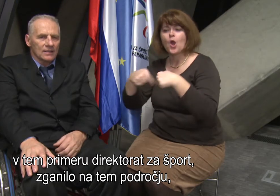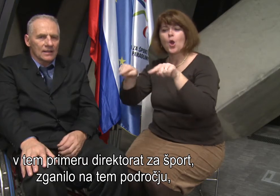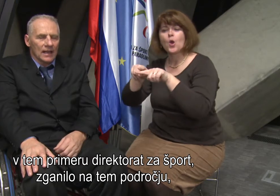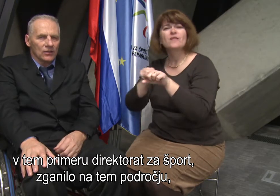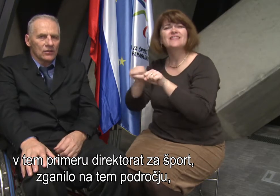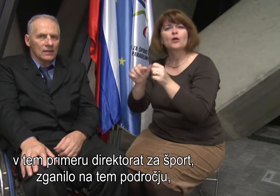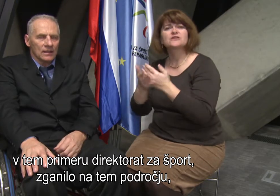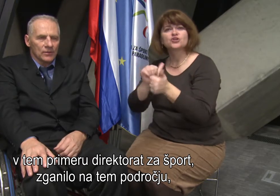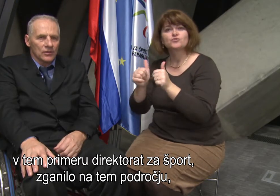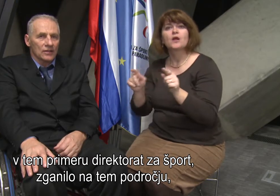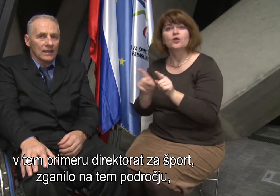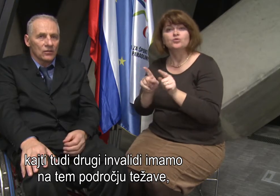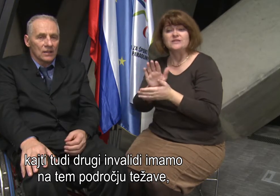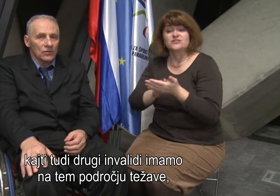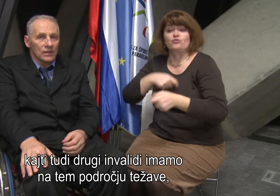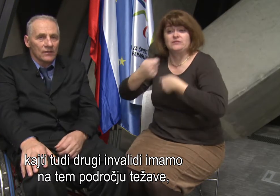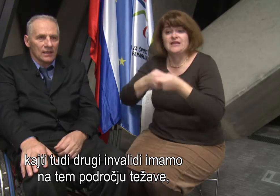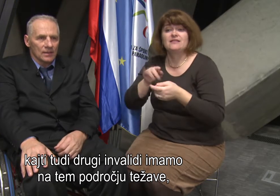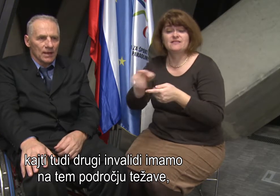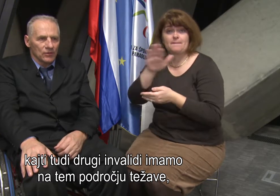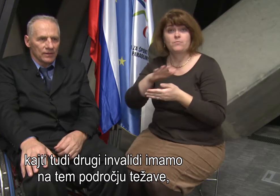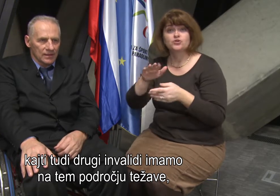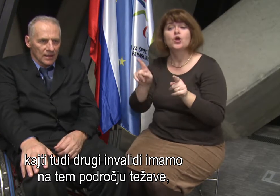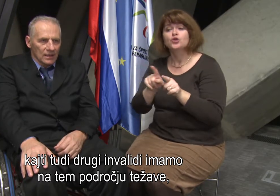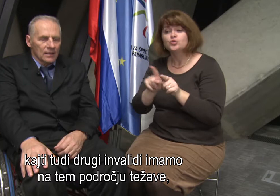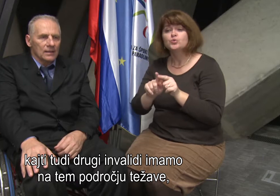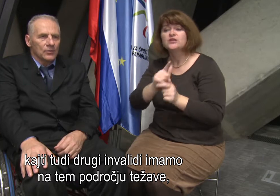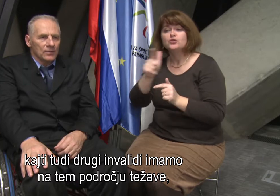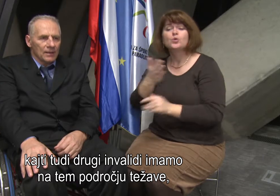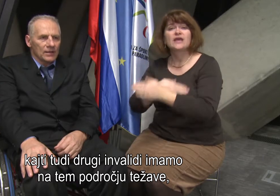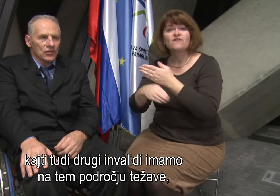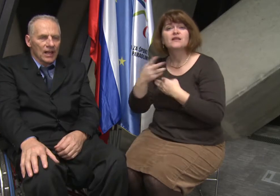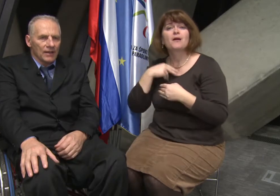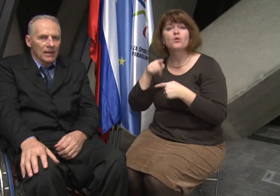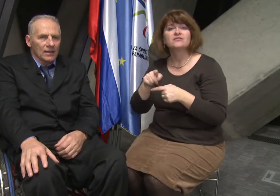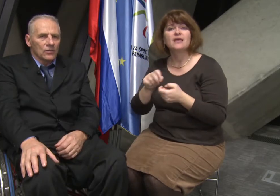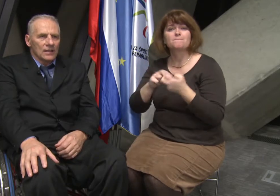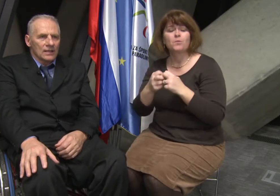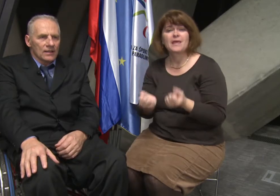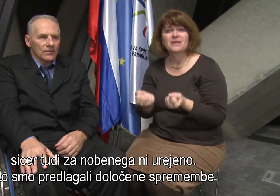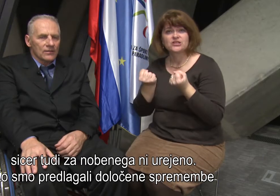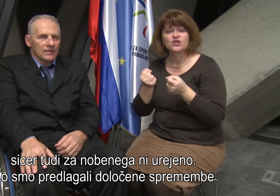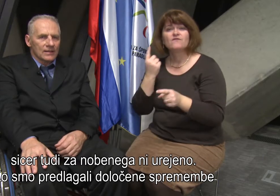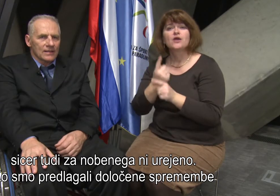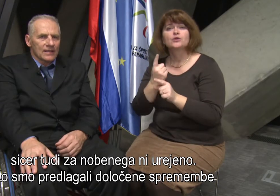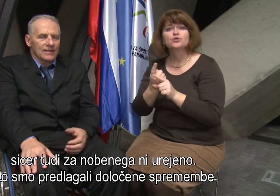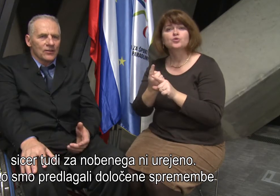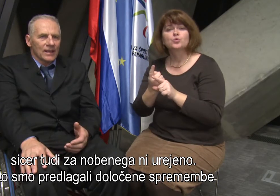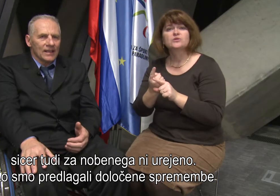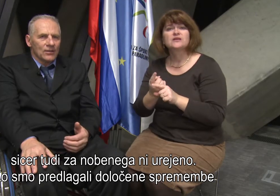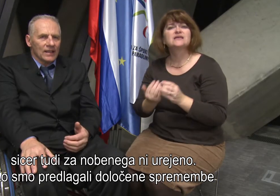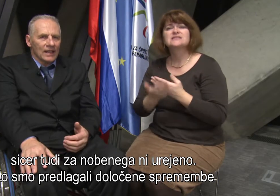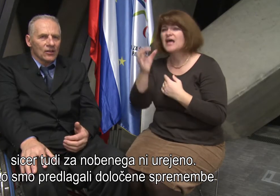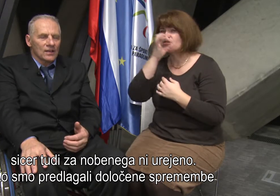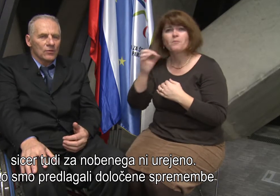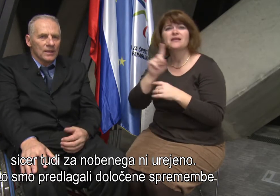šport, zganil tudi na tem področju, kajti tudi drugi invalidi imamo tovrstne probleme, težave. Tudi sicer za